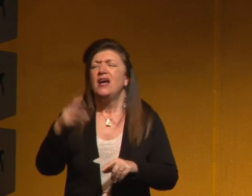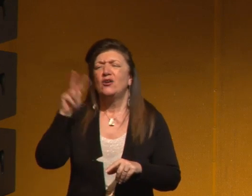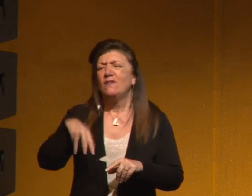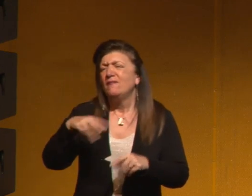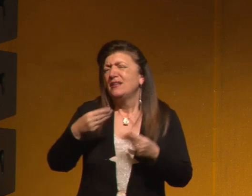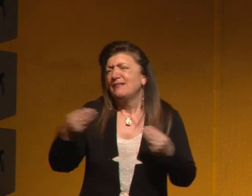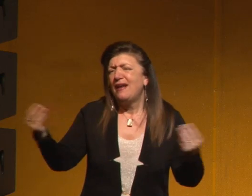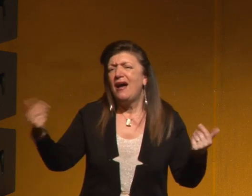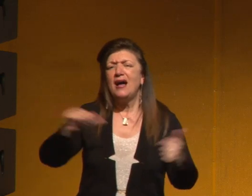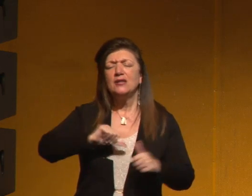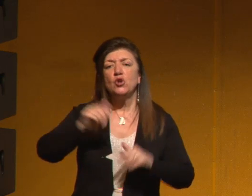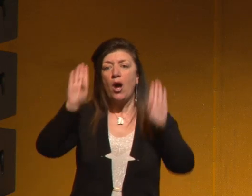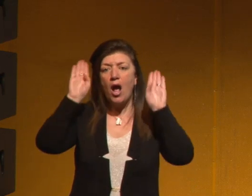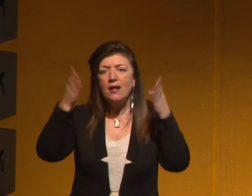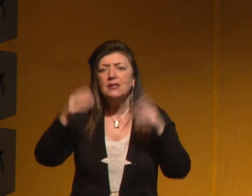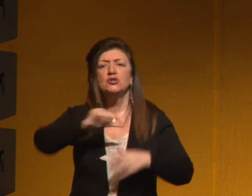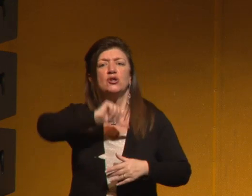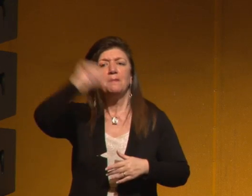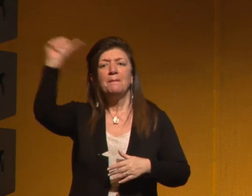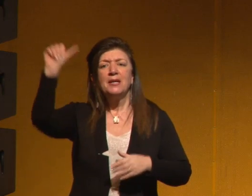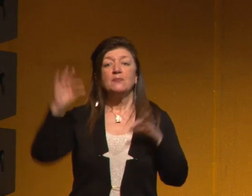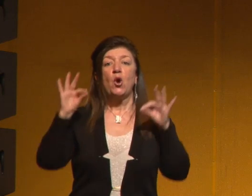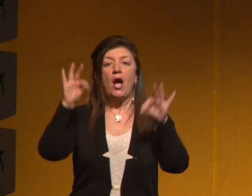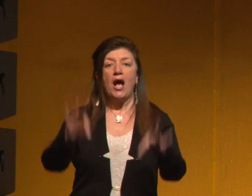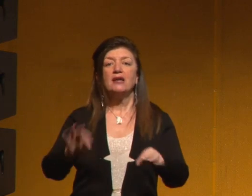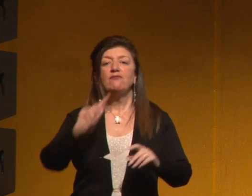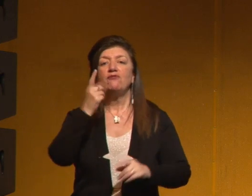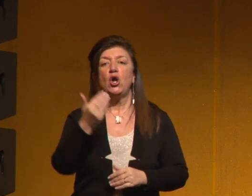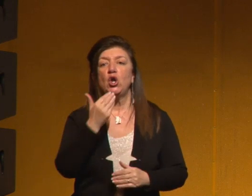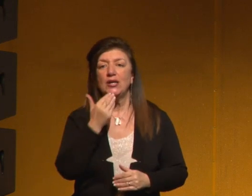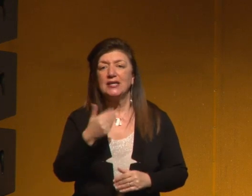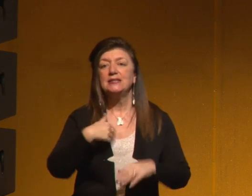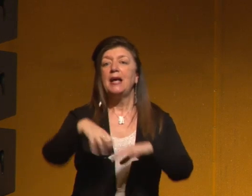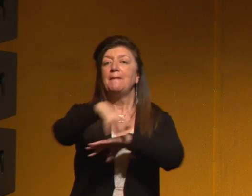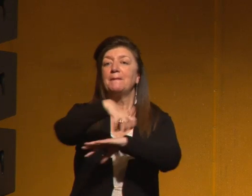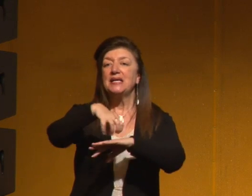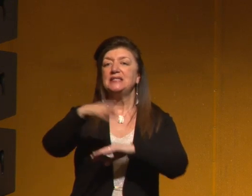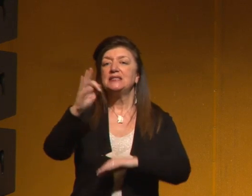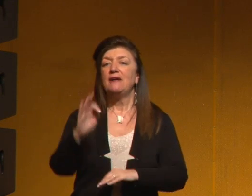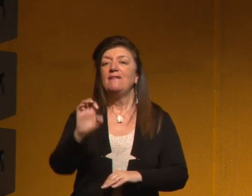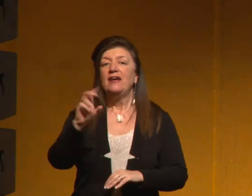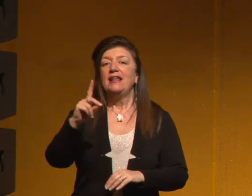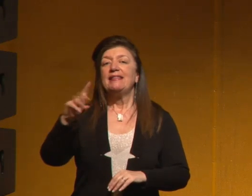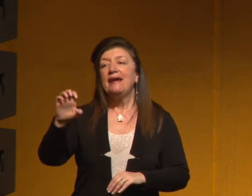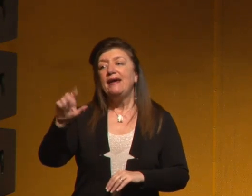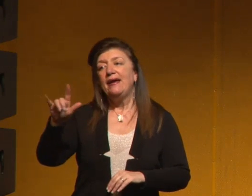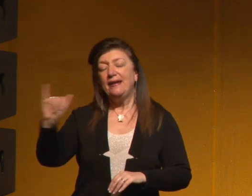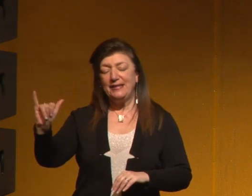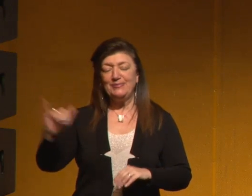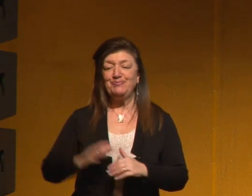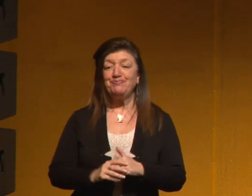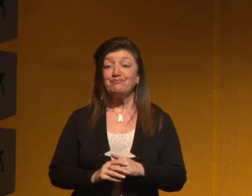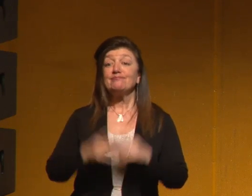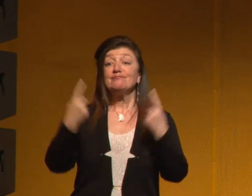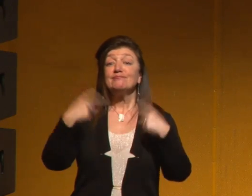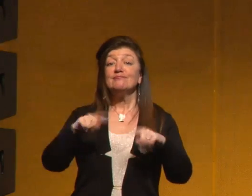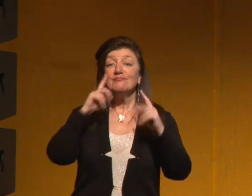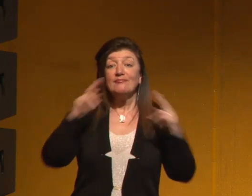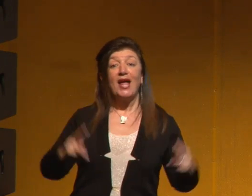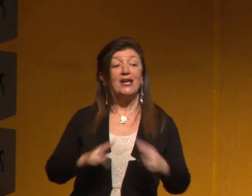dal suo primo arrivo questa mattina a dare al salone voglio ringraziare la ministra fedeli l'incontro con il